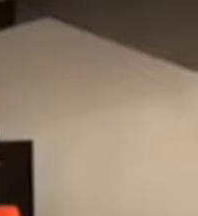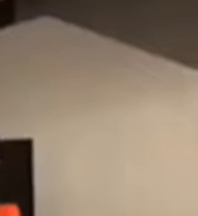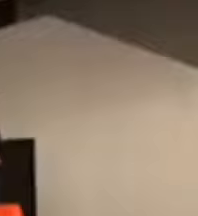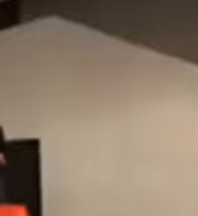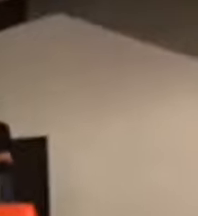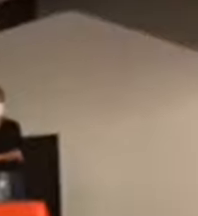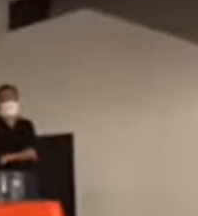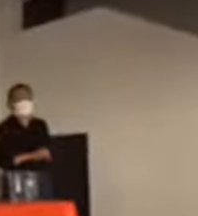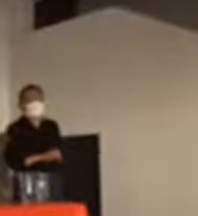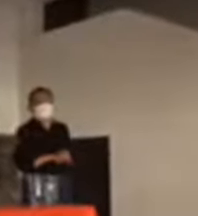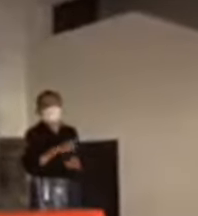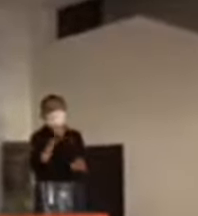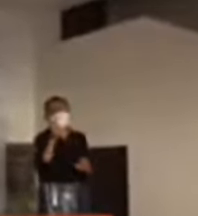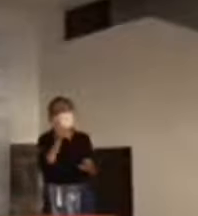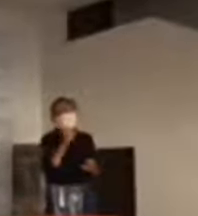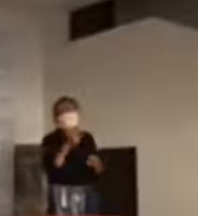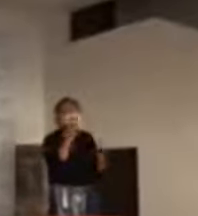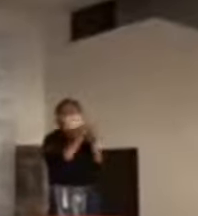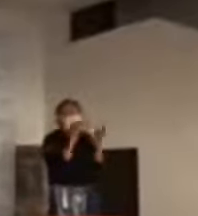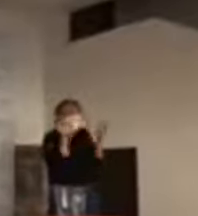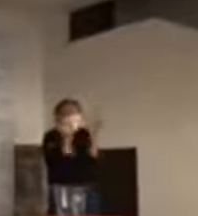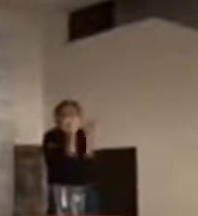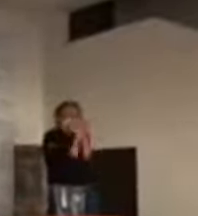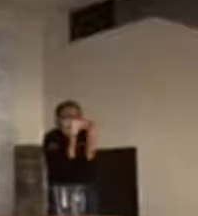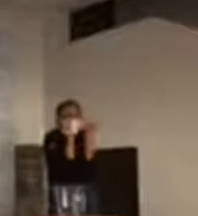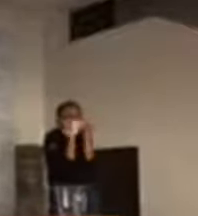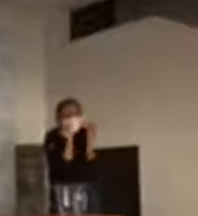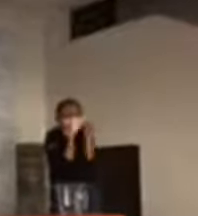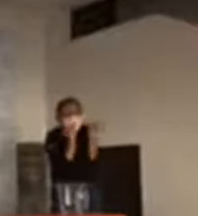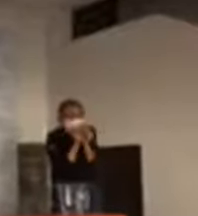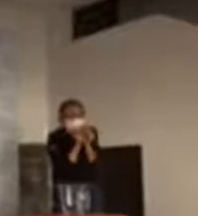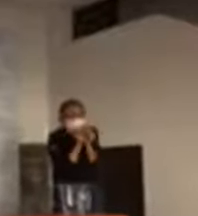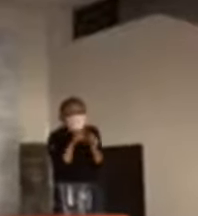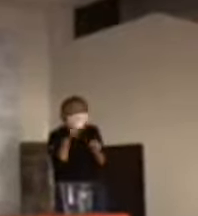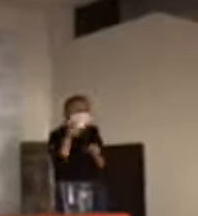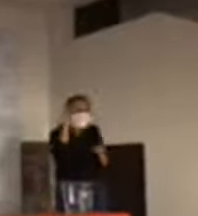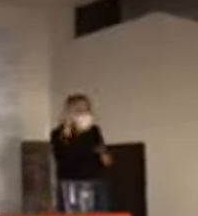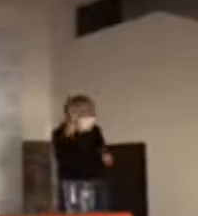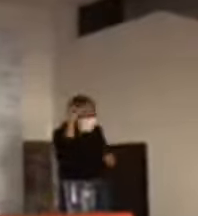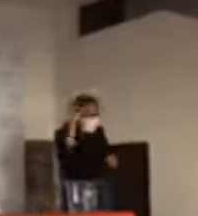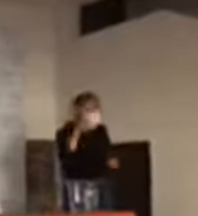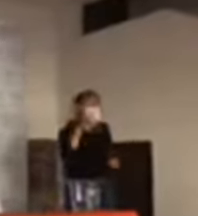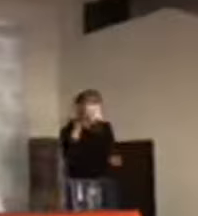Algo de lo, muy poquito de todo lo que haces y todo lo que te esfuerzas. Gracias.